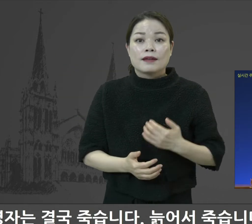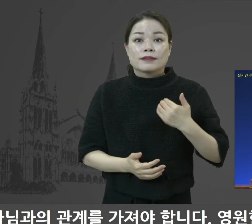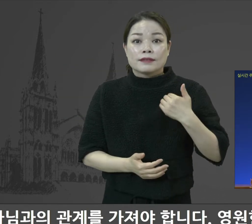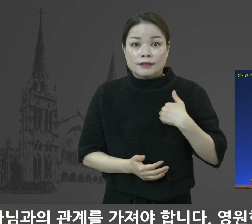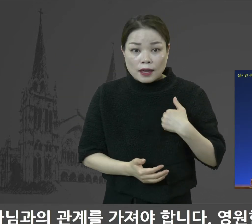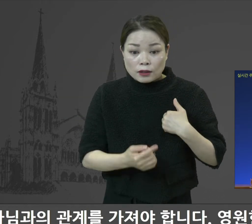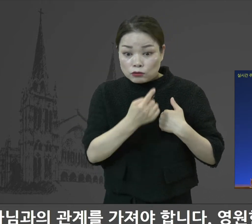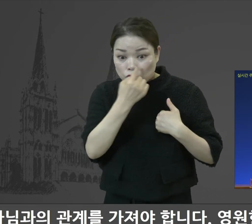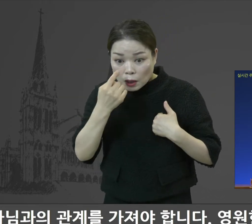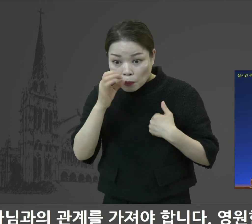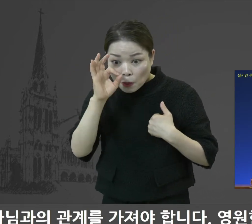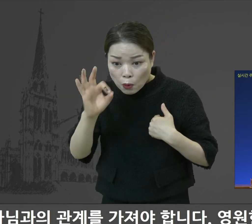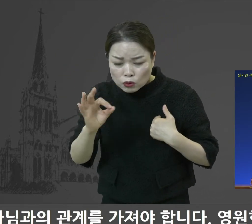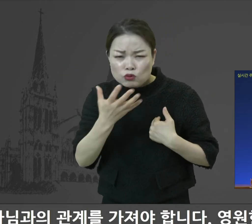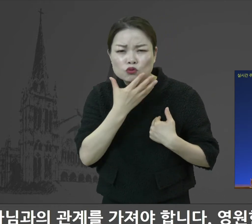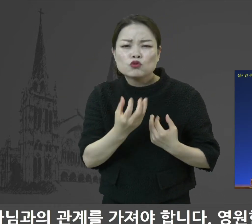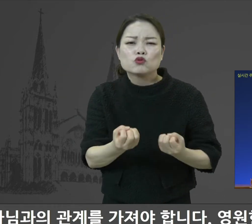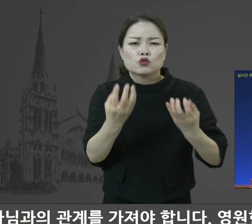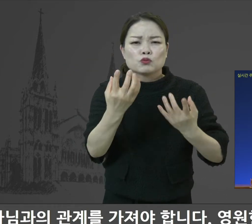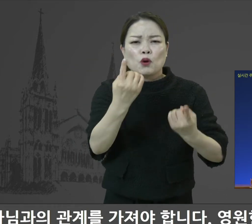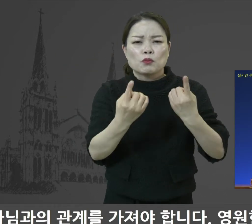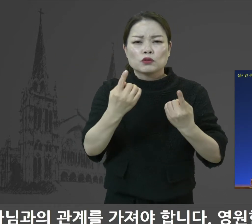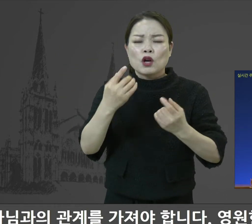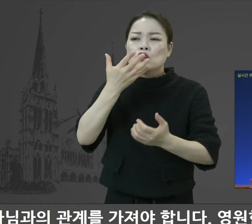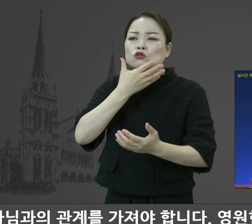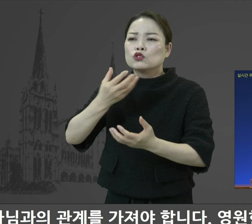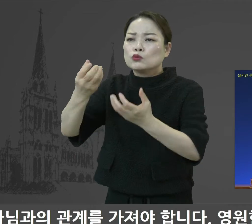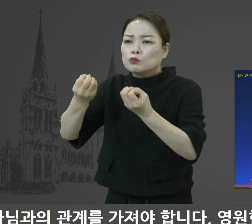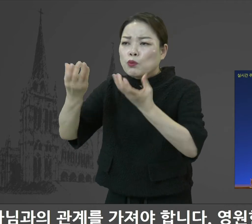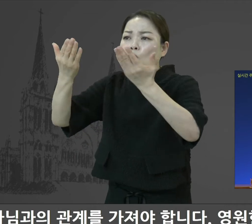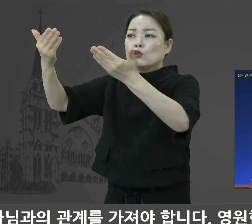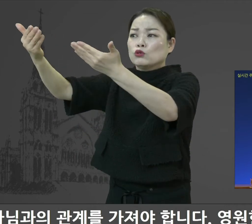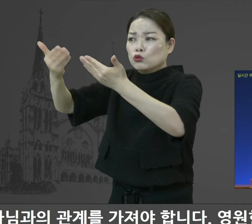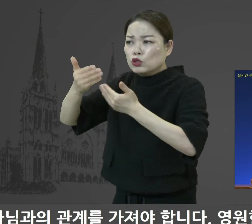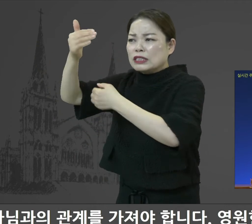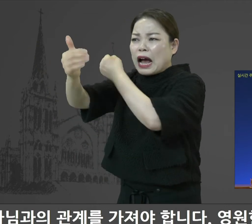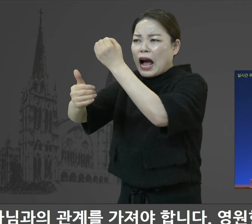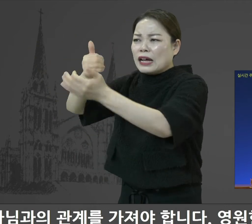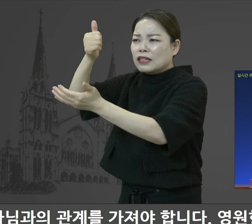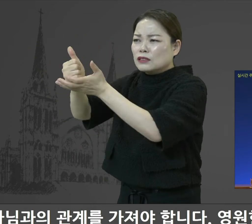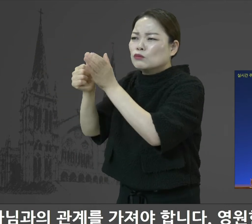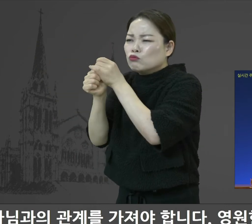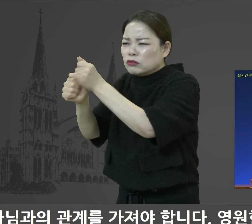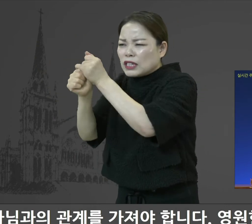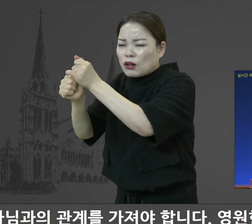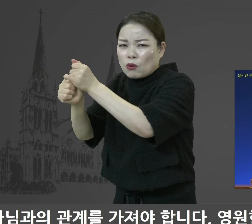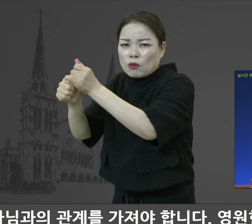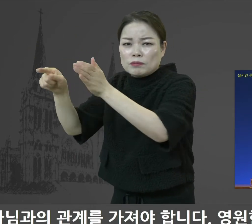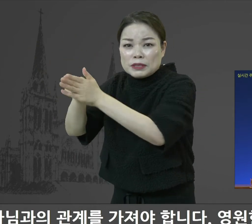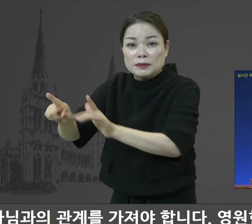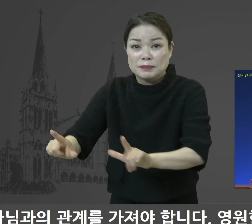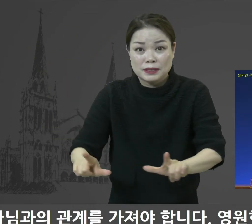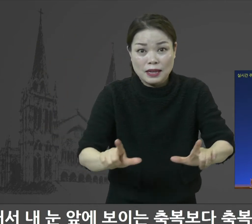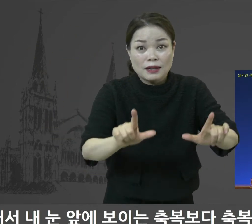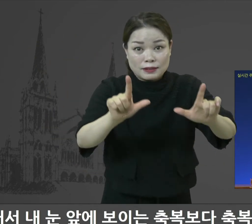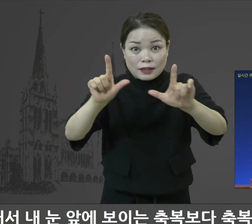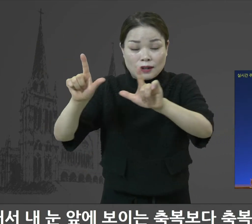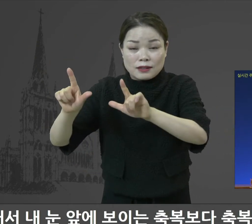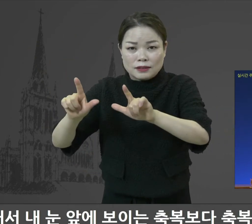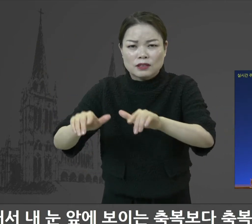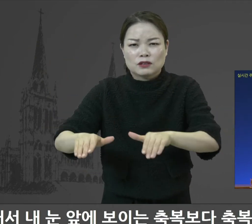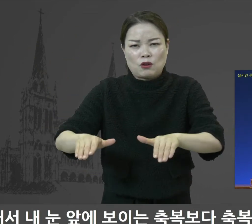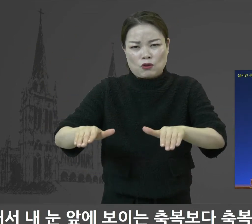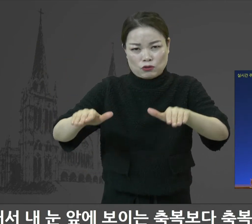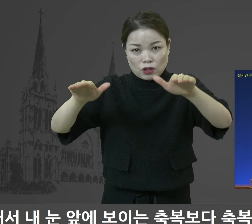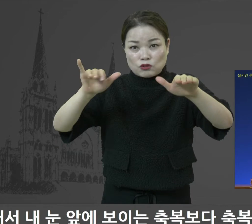내 눈앞에 보이는 축복보다 축복을 주신 하나님을 붙들어야 하는 것이 신앙의 성숙한 모습인